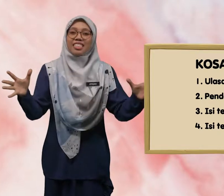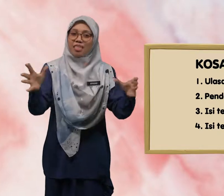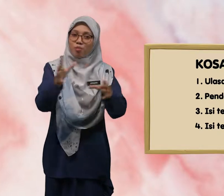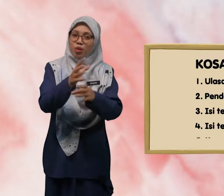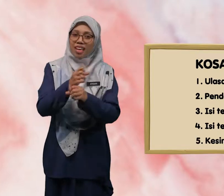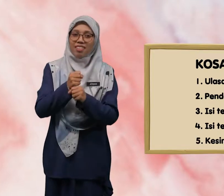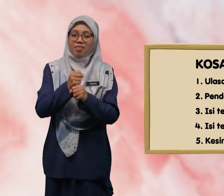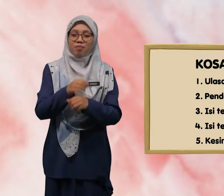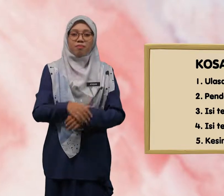kesimpulan